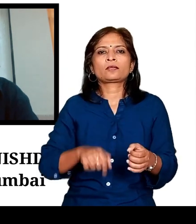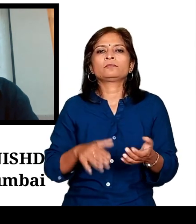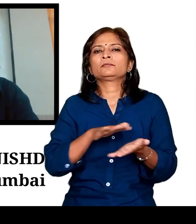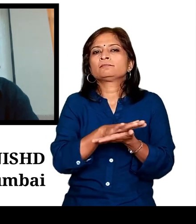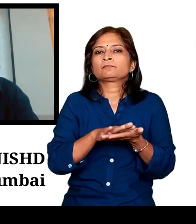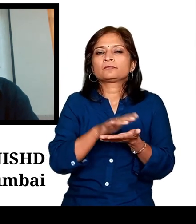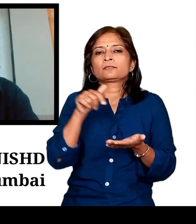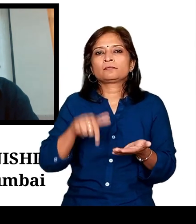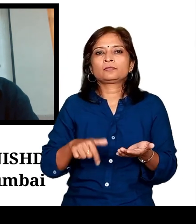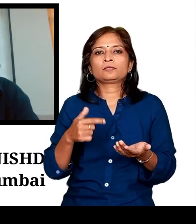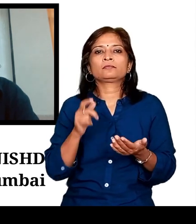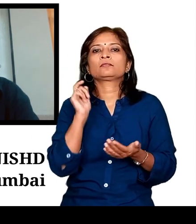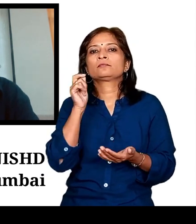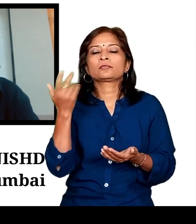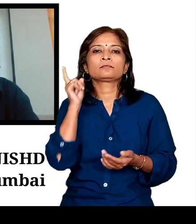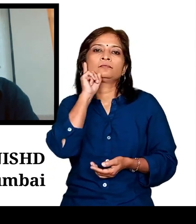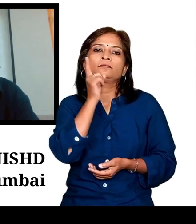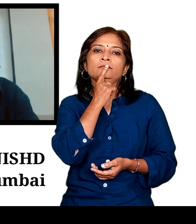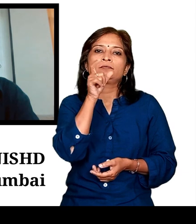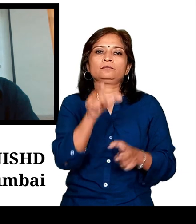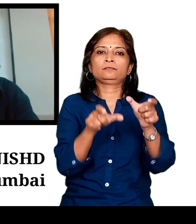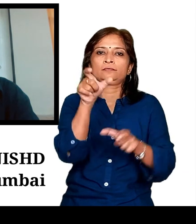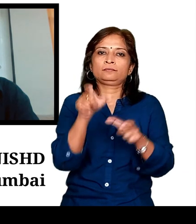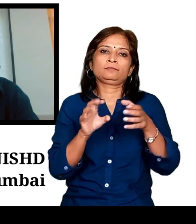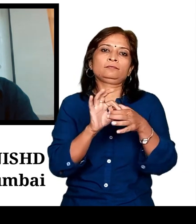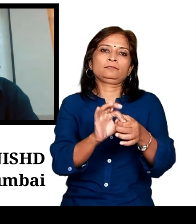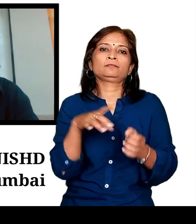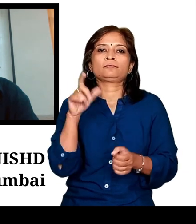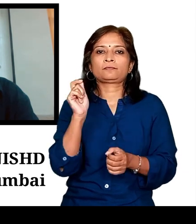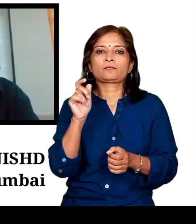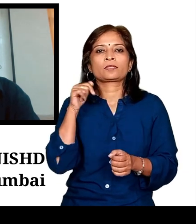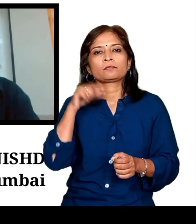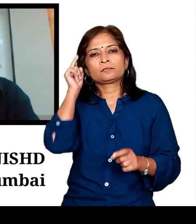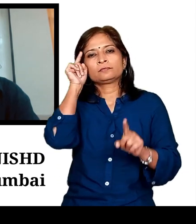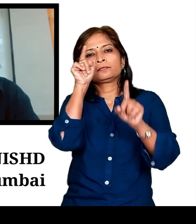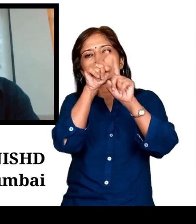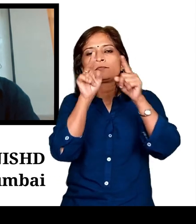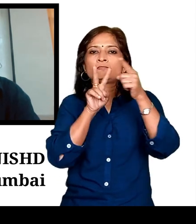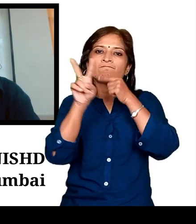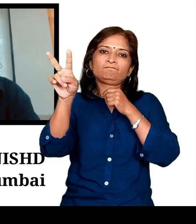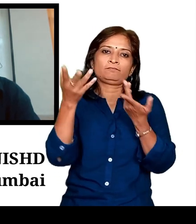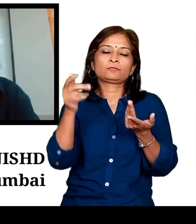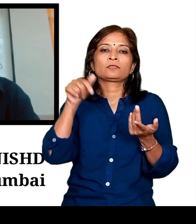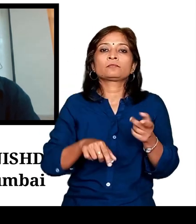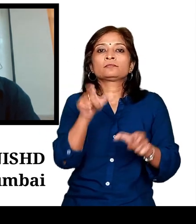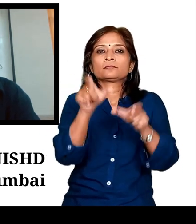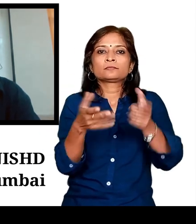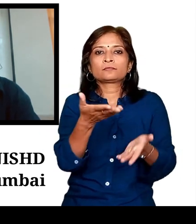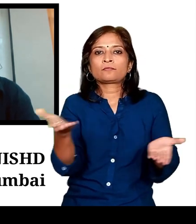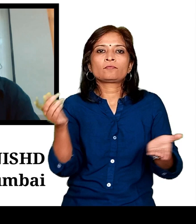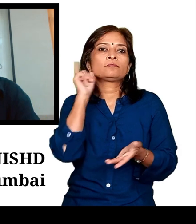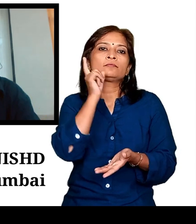with hearing handicap, and that is our mission and vision to rehabilitate